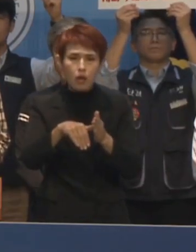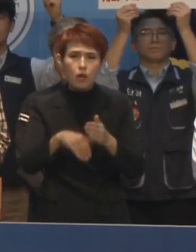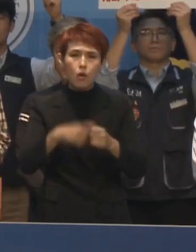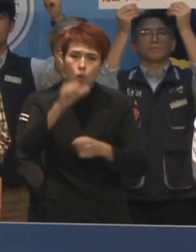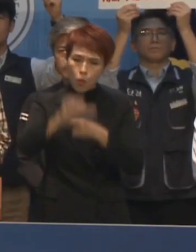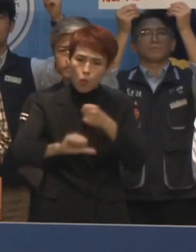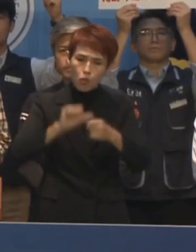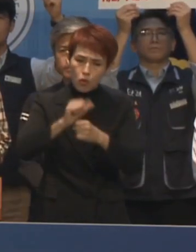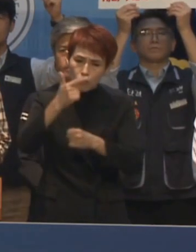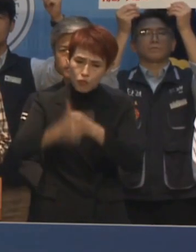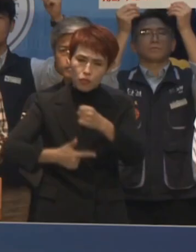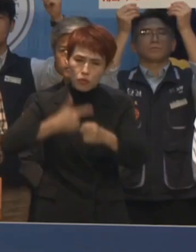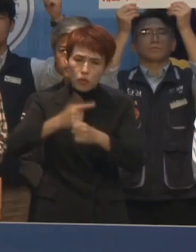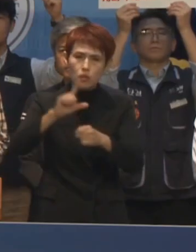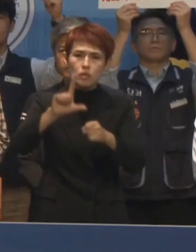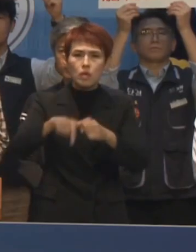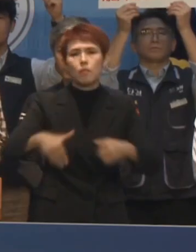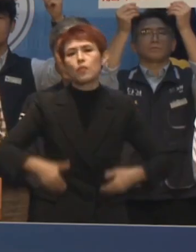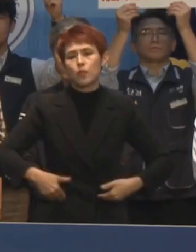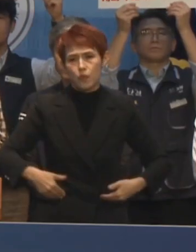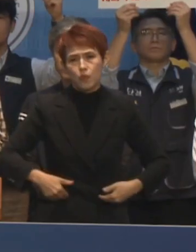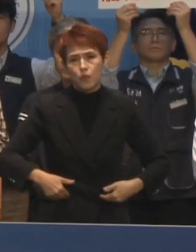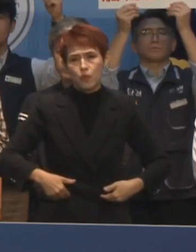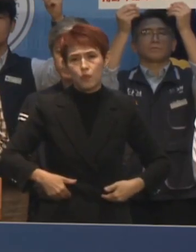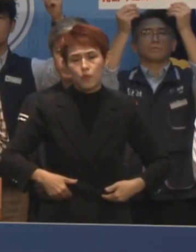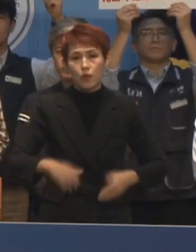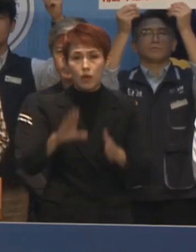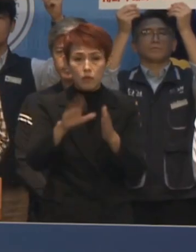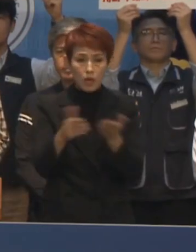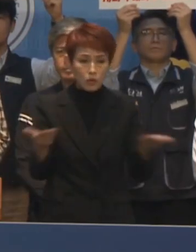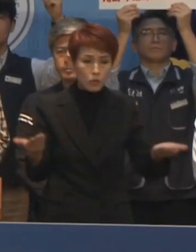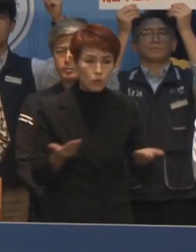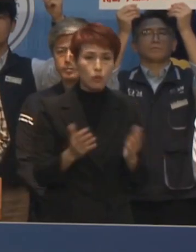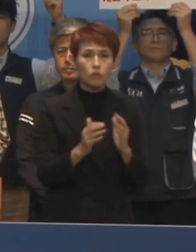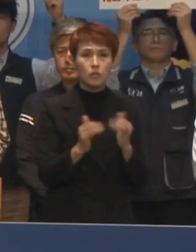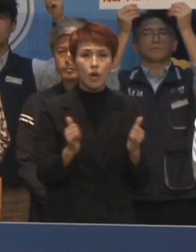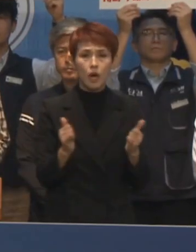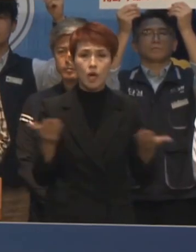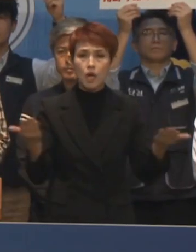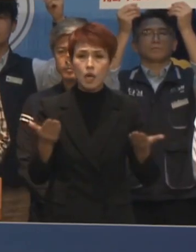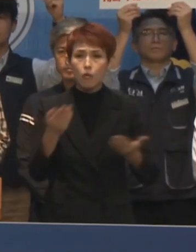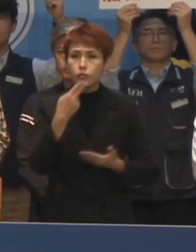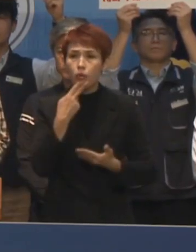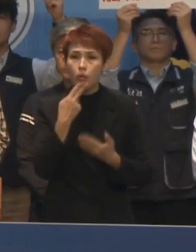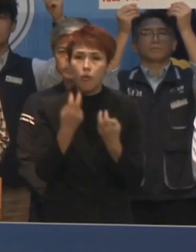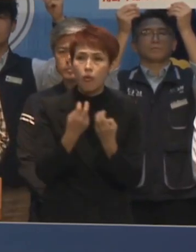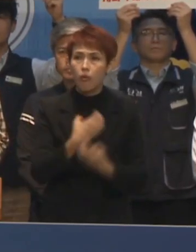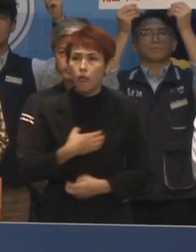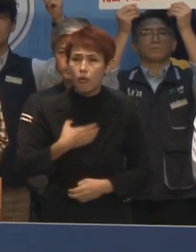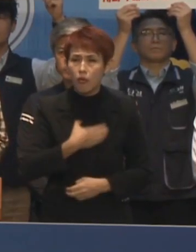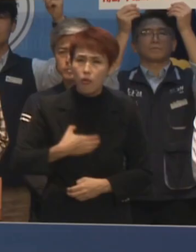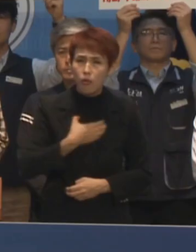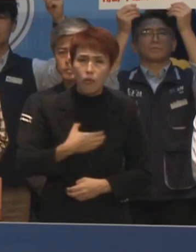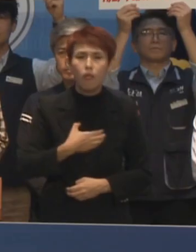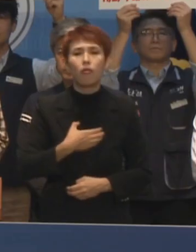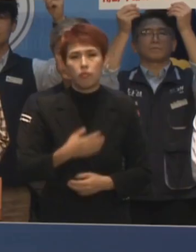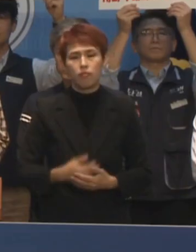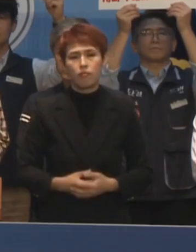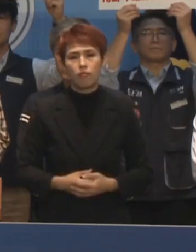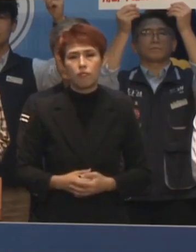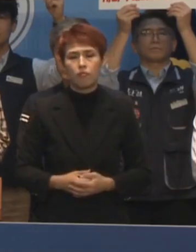6년의 공백이 생길 수밖에 없습니다. 이 기간 동안 노동자들은 불확실한 미래 속에 방치될 것입니다.